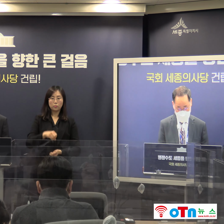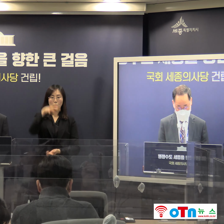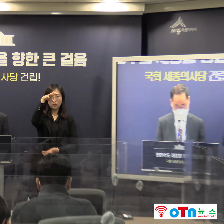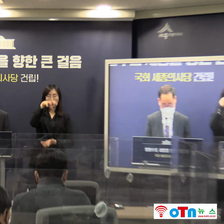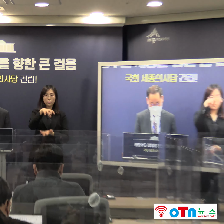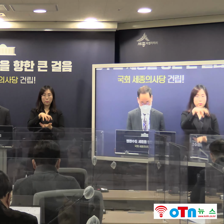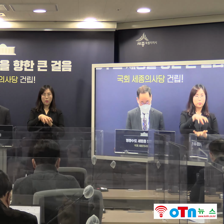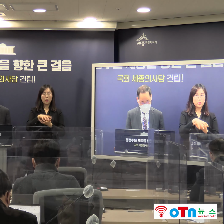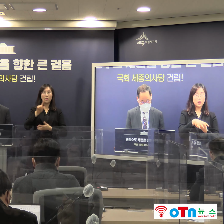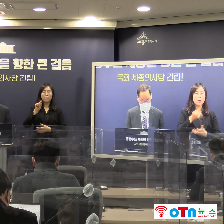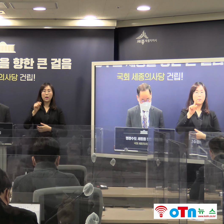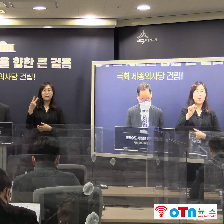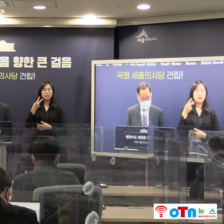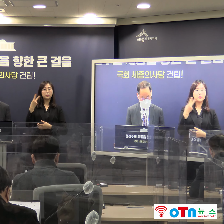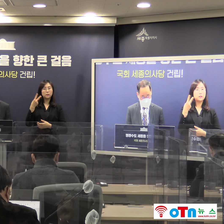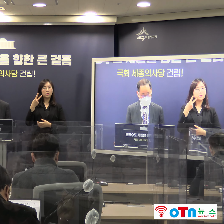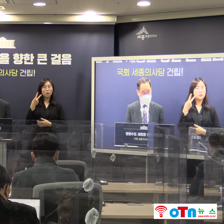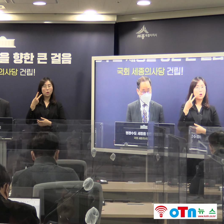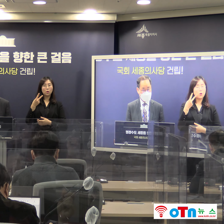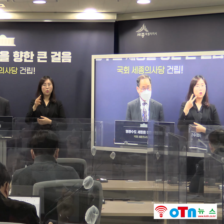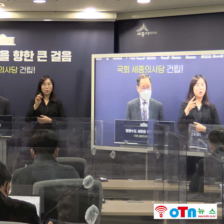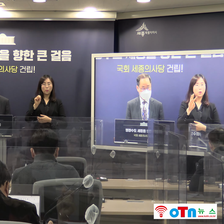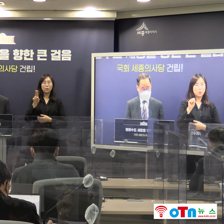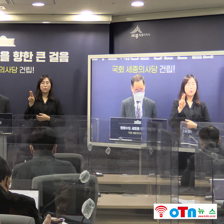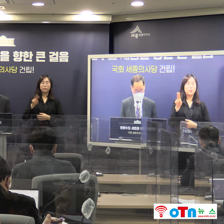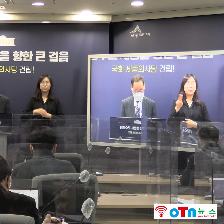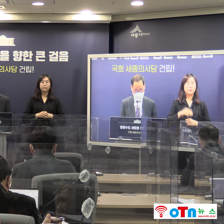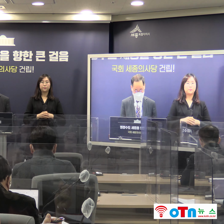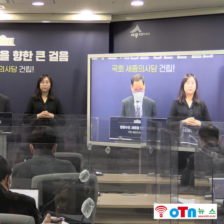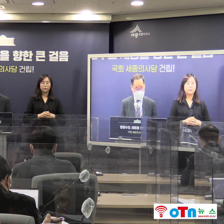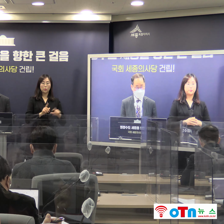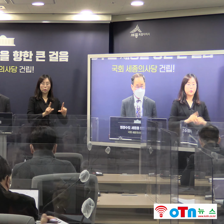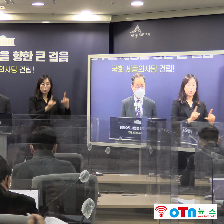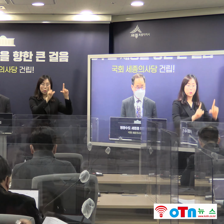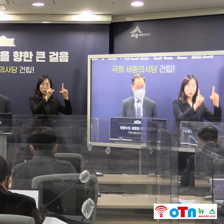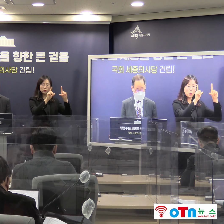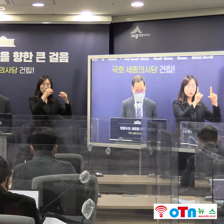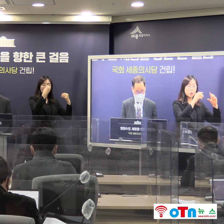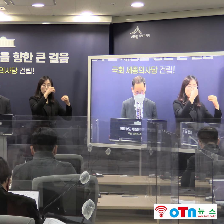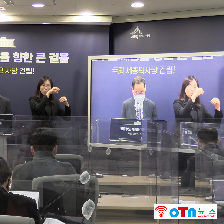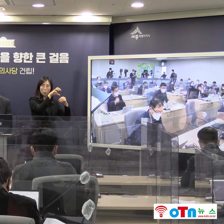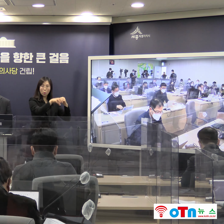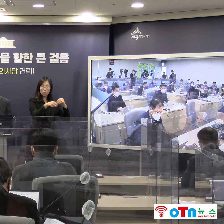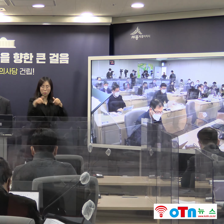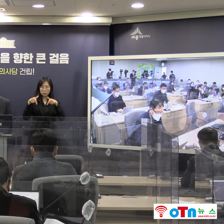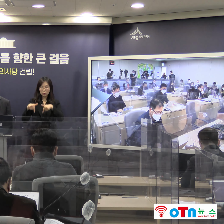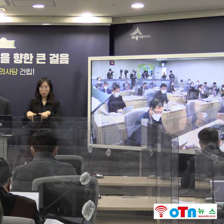규모로 공간구조는 부지 동쪽의 공연장, 서쪽의 광장을 배치하였습니다.